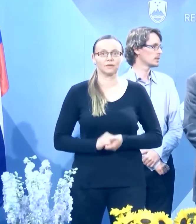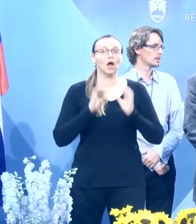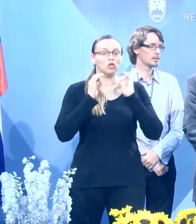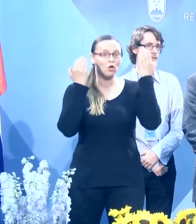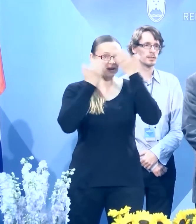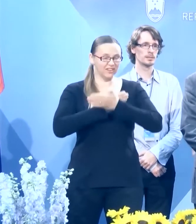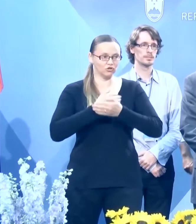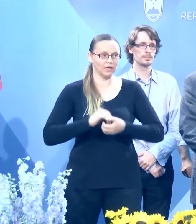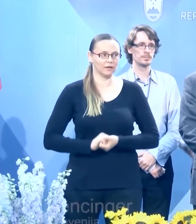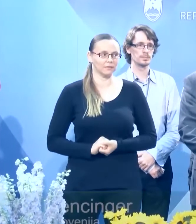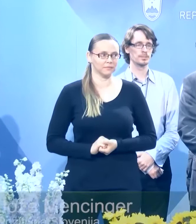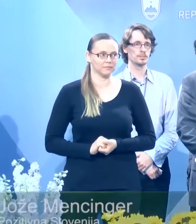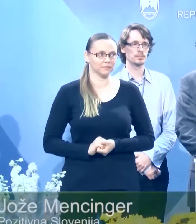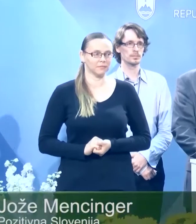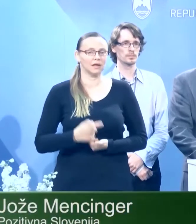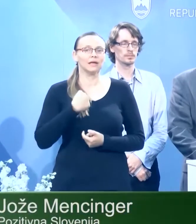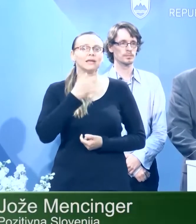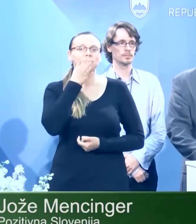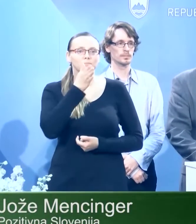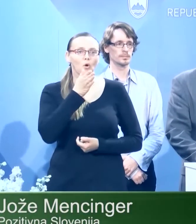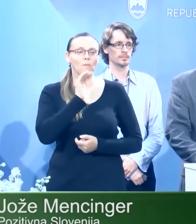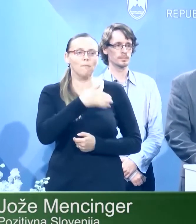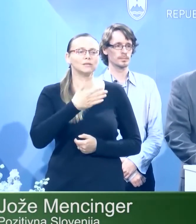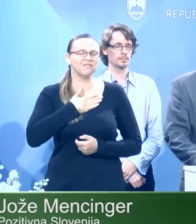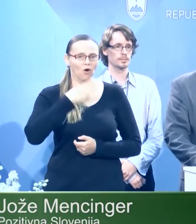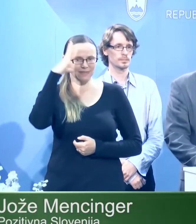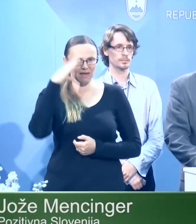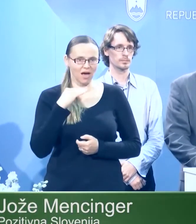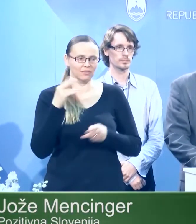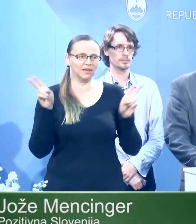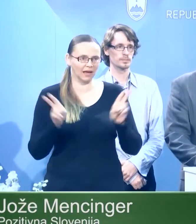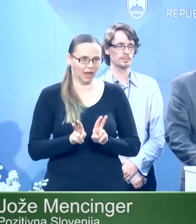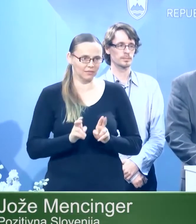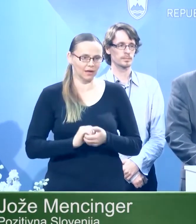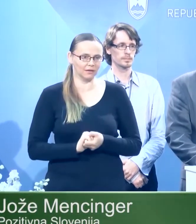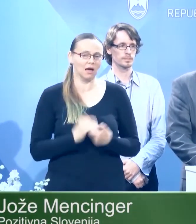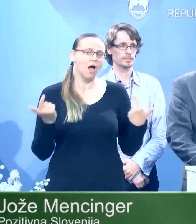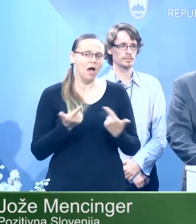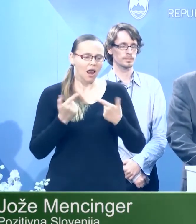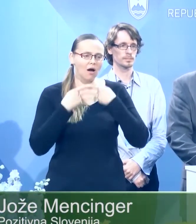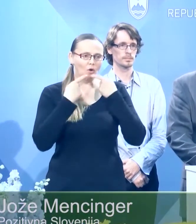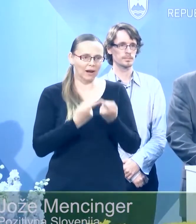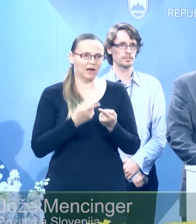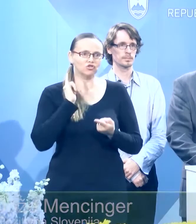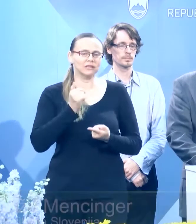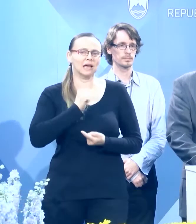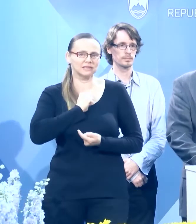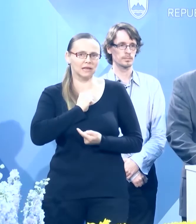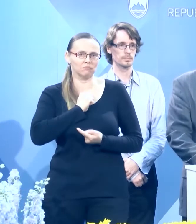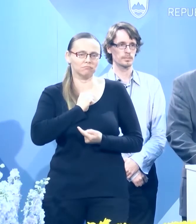Dobar večer. Jaz bom po svoji navadi kratek. Lahko rečem, da sem